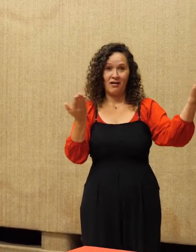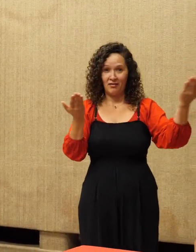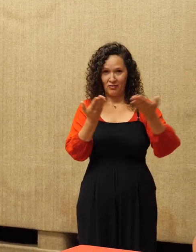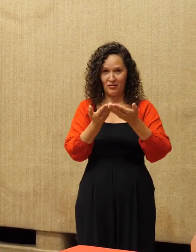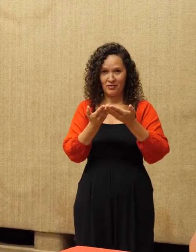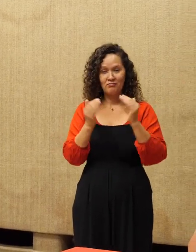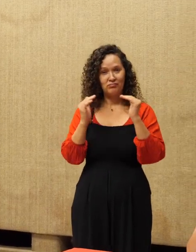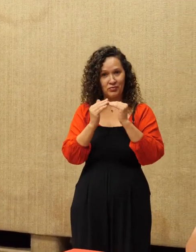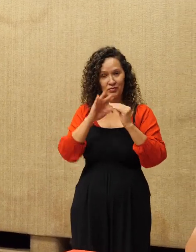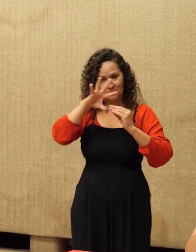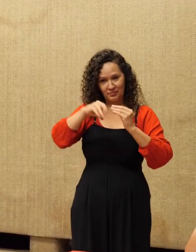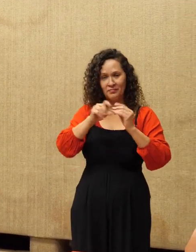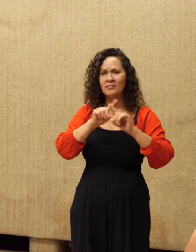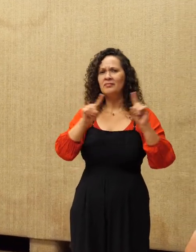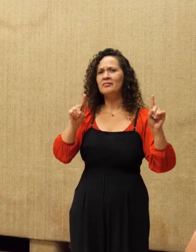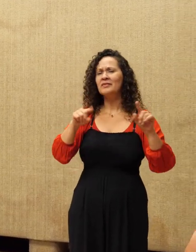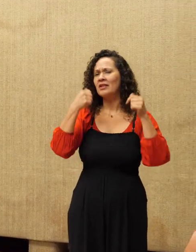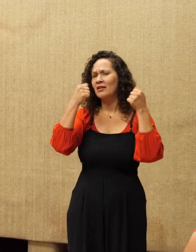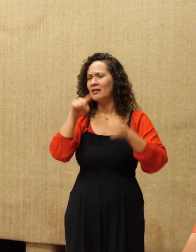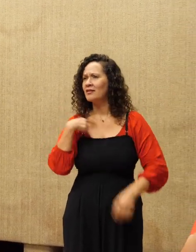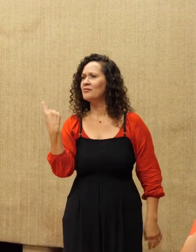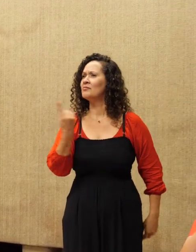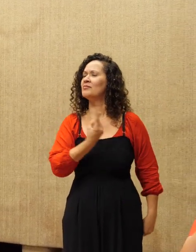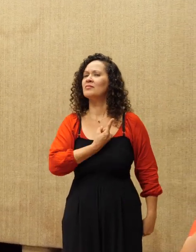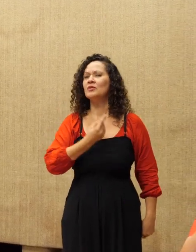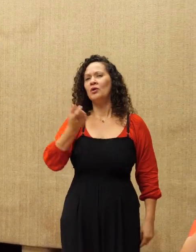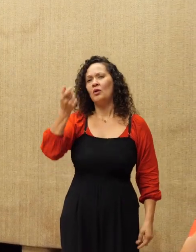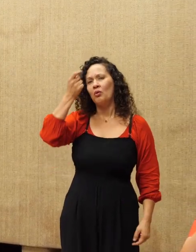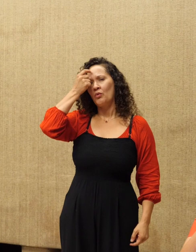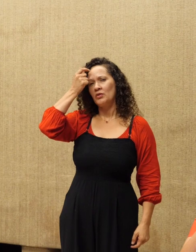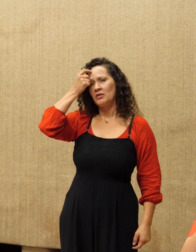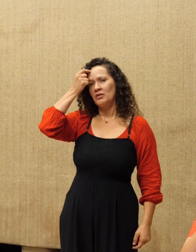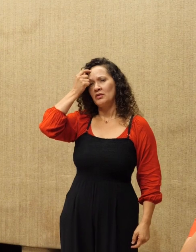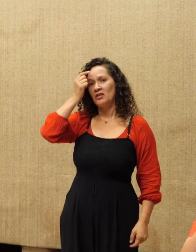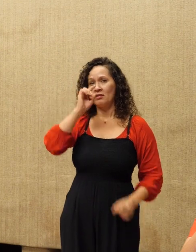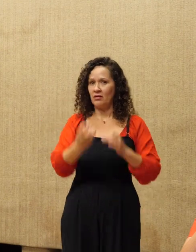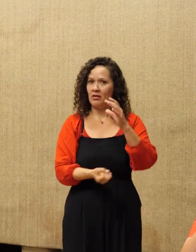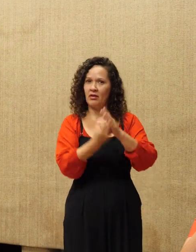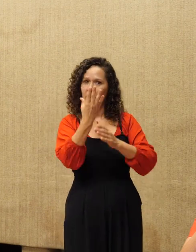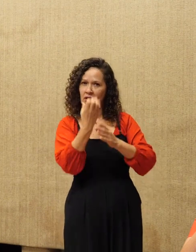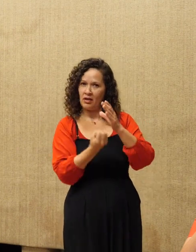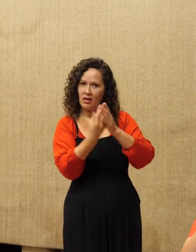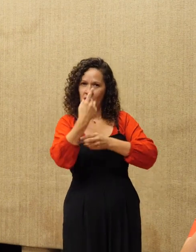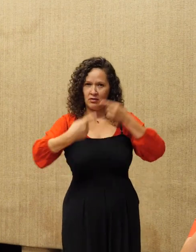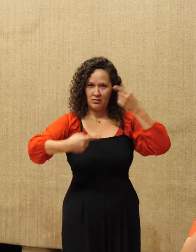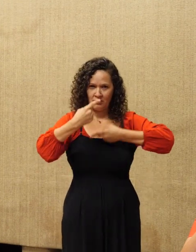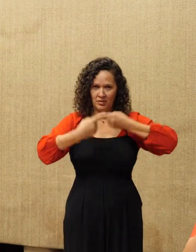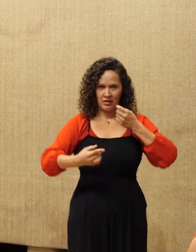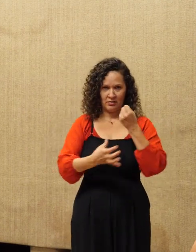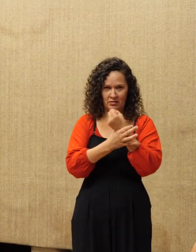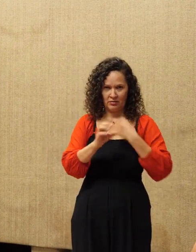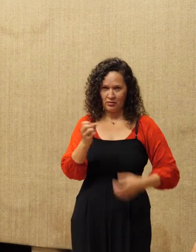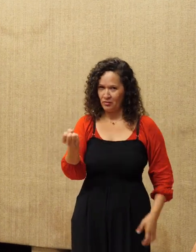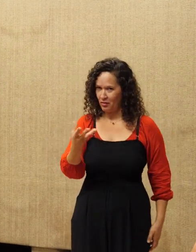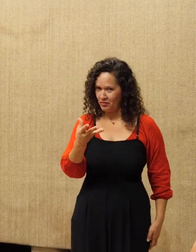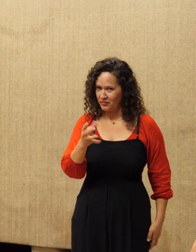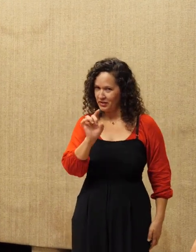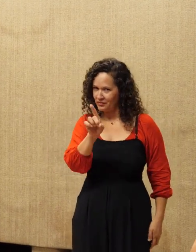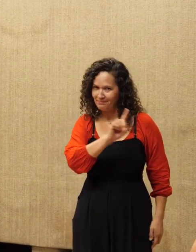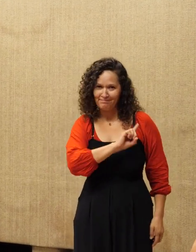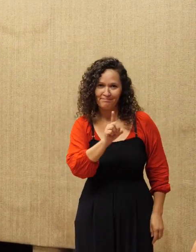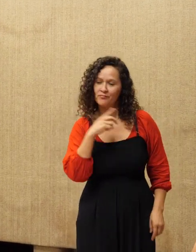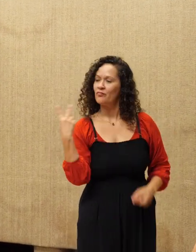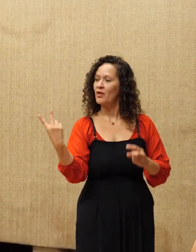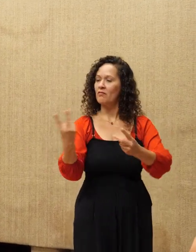agora, mas precisamos ter a consciência não só de construir uma política de segurança nova, mas também